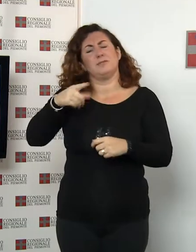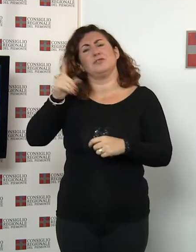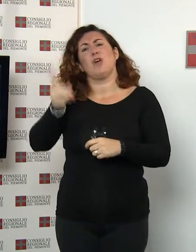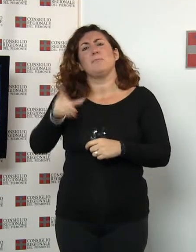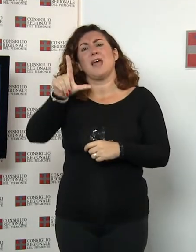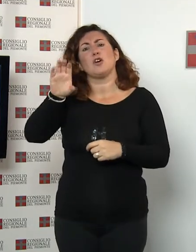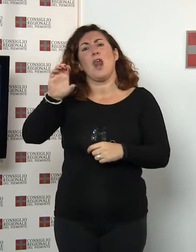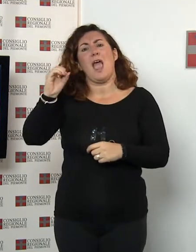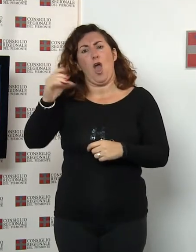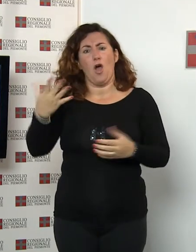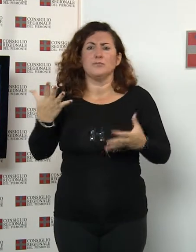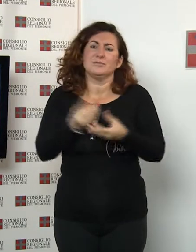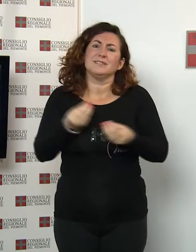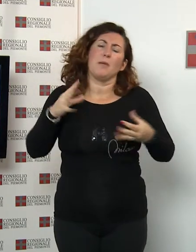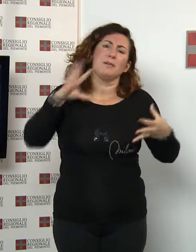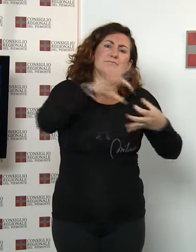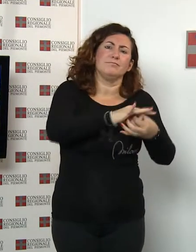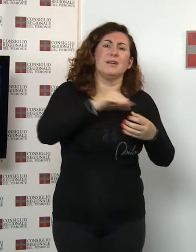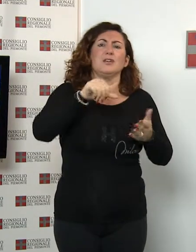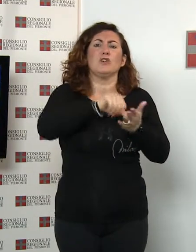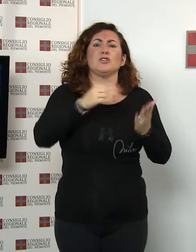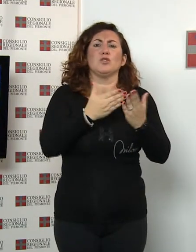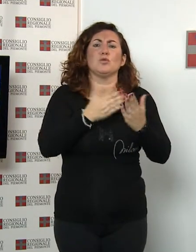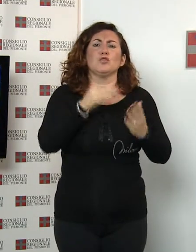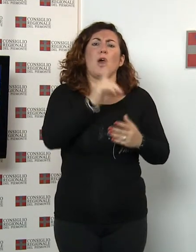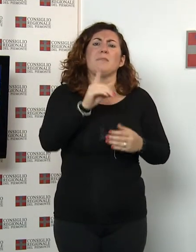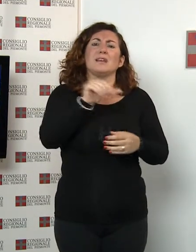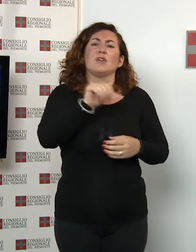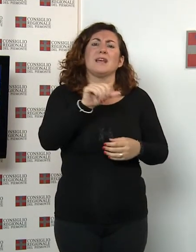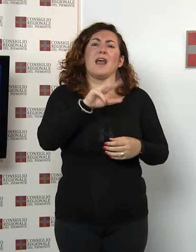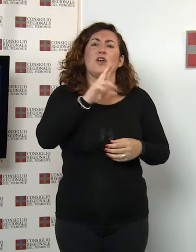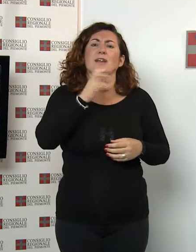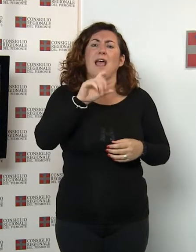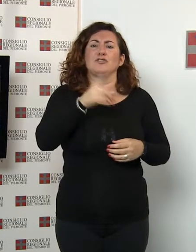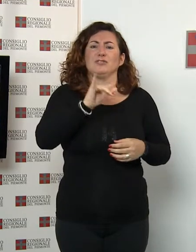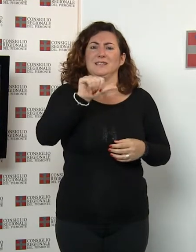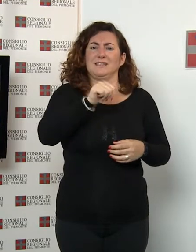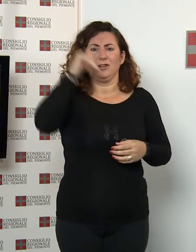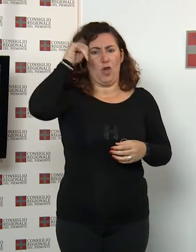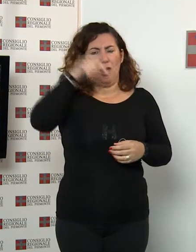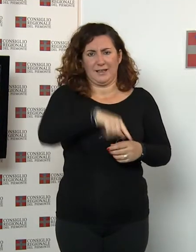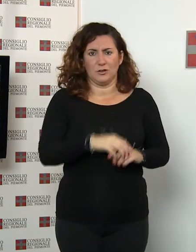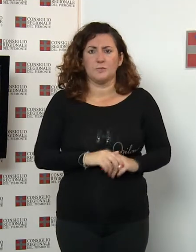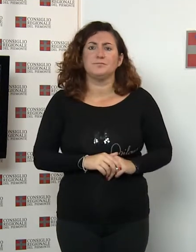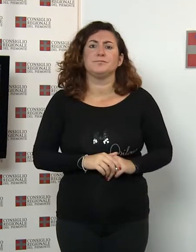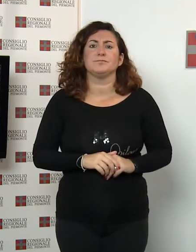Domenico sereno Regis di Torino ritorno a Palazzo Lascaris un viaggio nella storia e nell'arte della Bell pooc